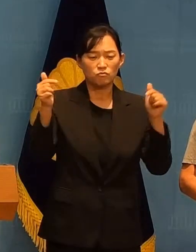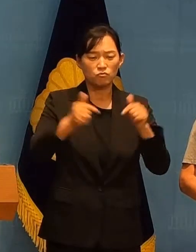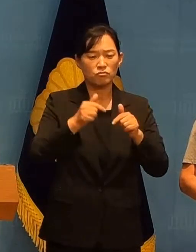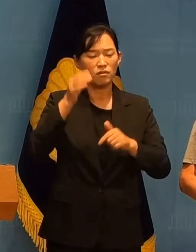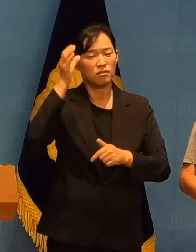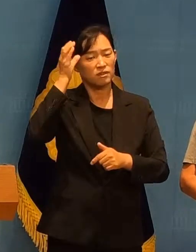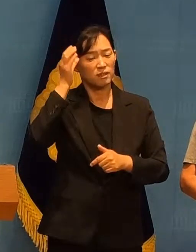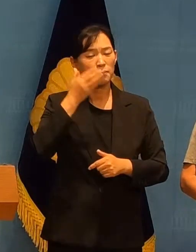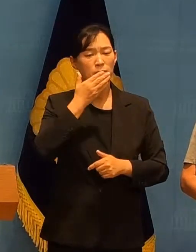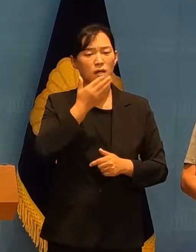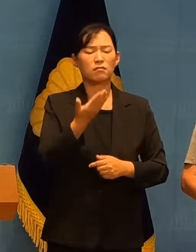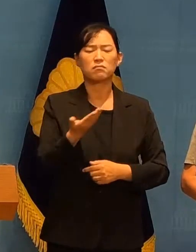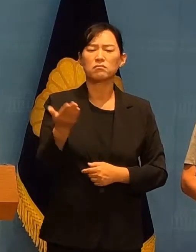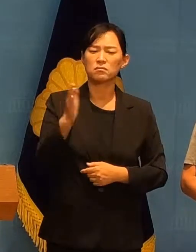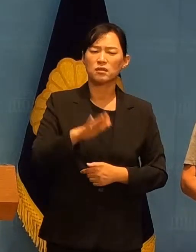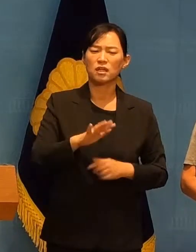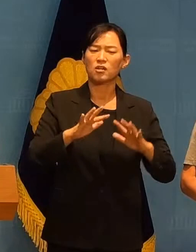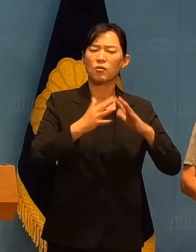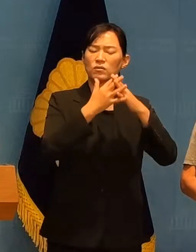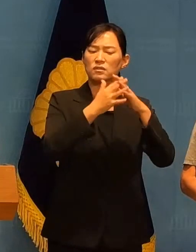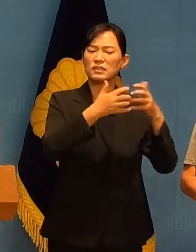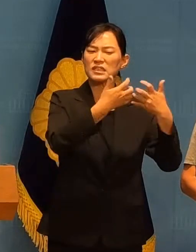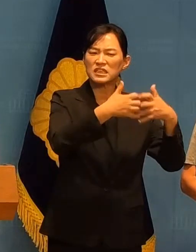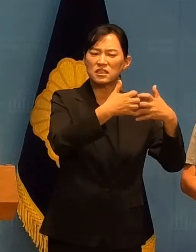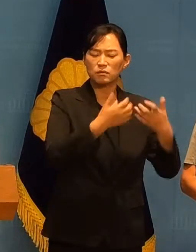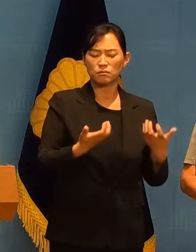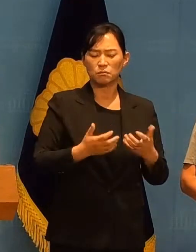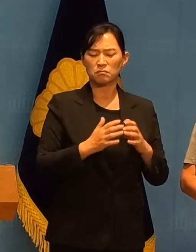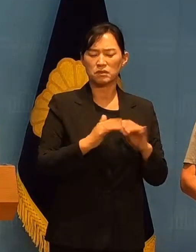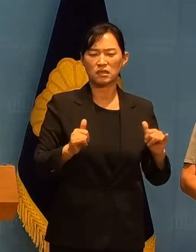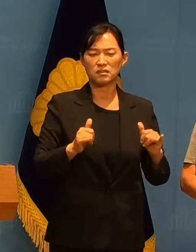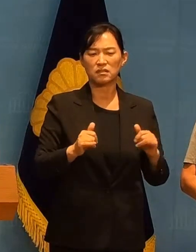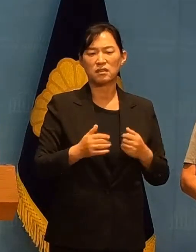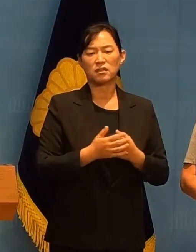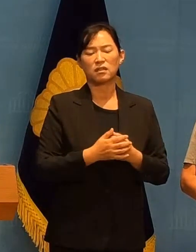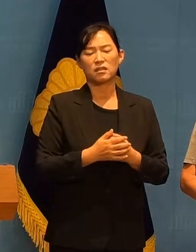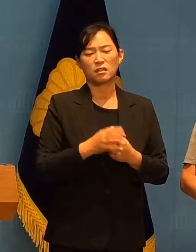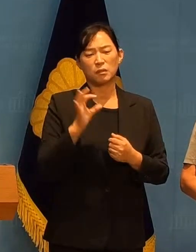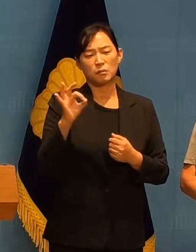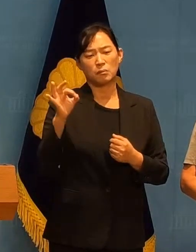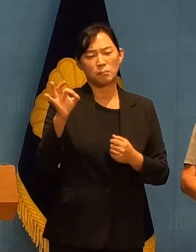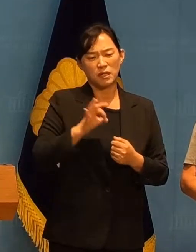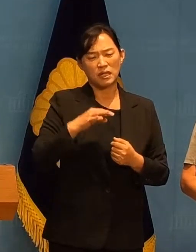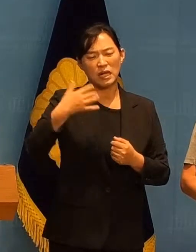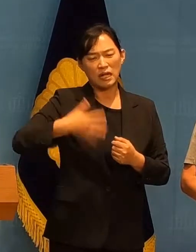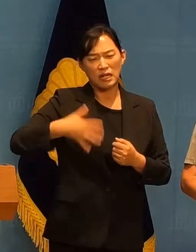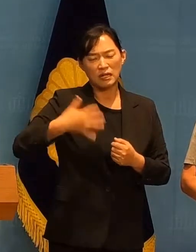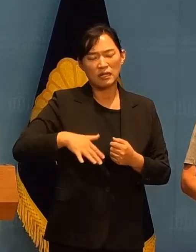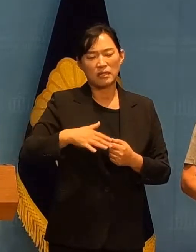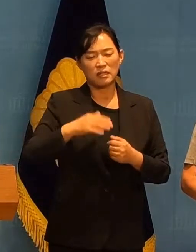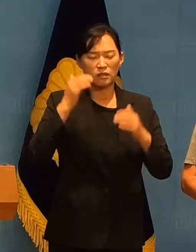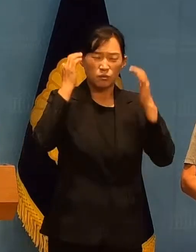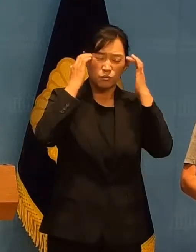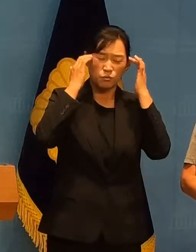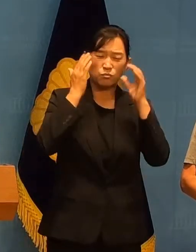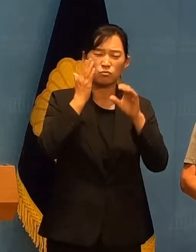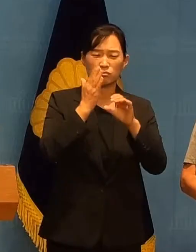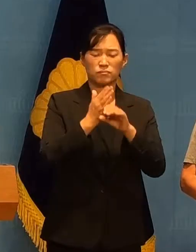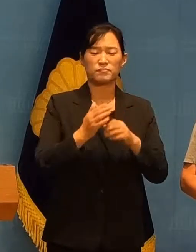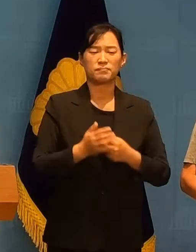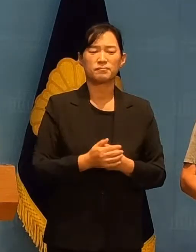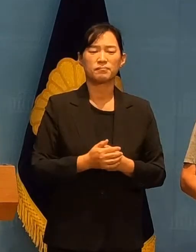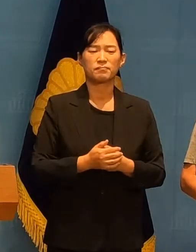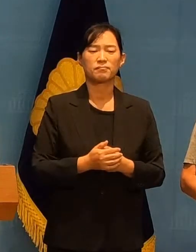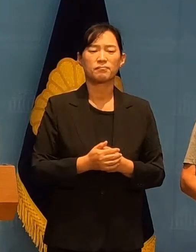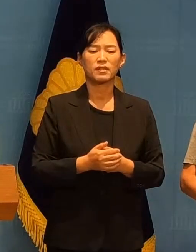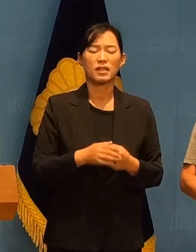기대됩니다. 그러나 건설기계 노동자들은 여전히 체불의 고통 속에 살아가고 있습니다. 체납신고센터에